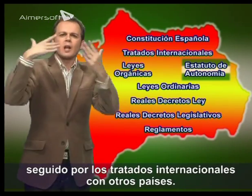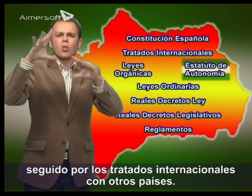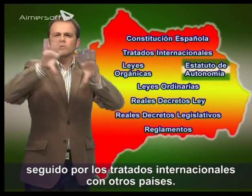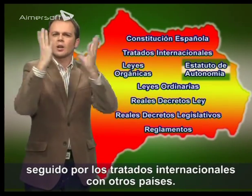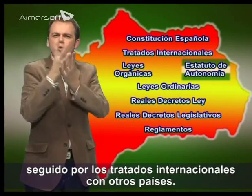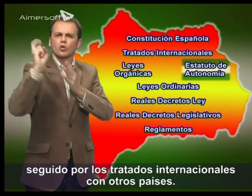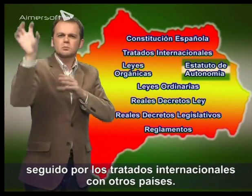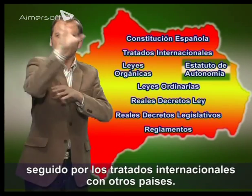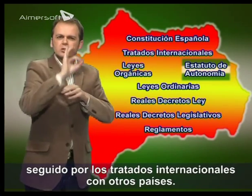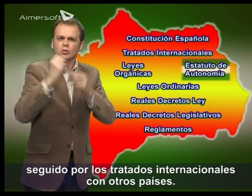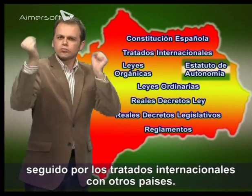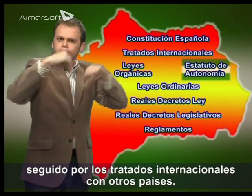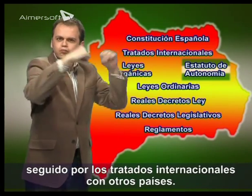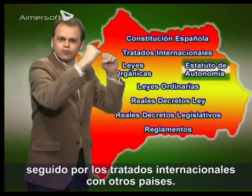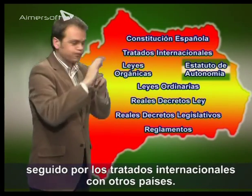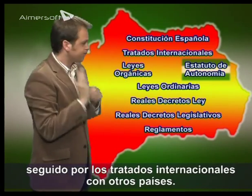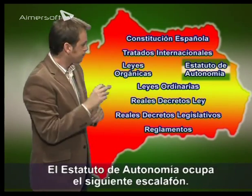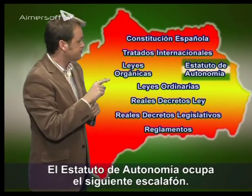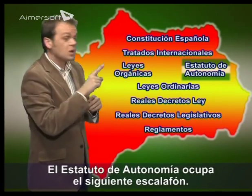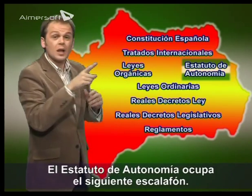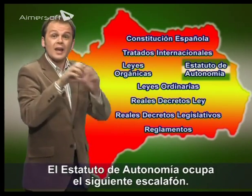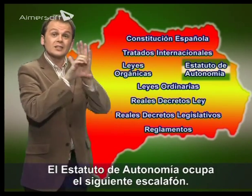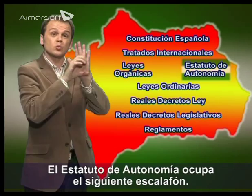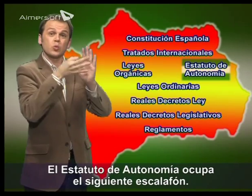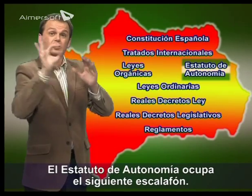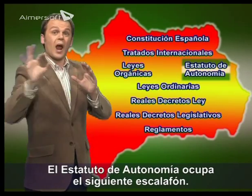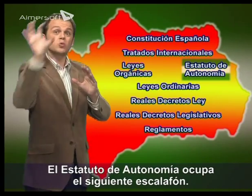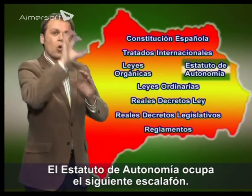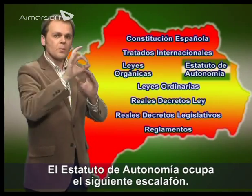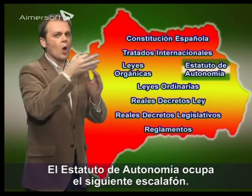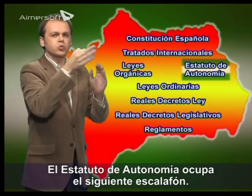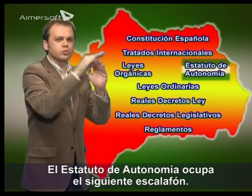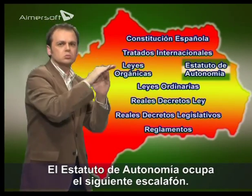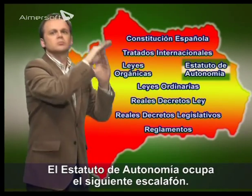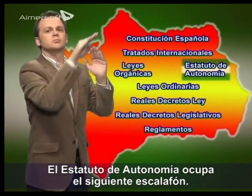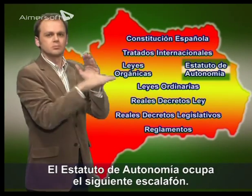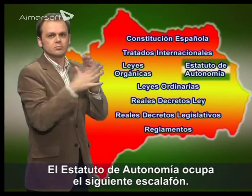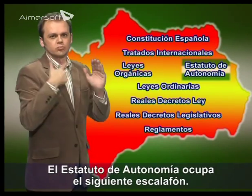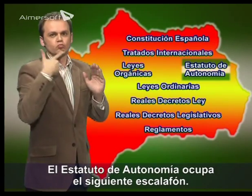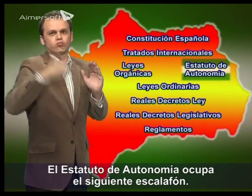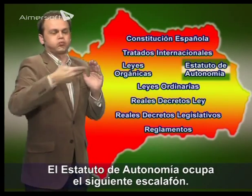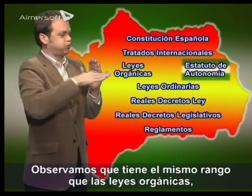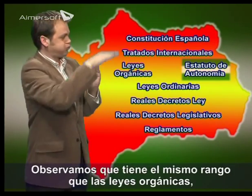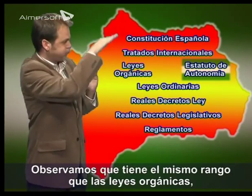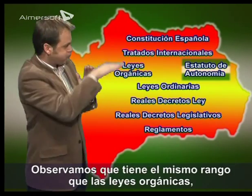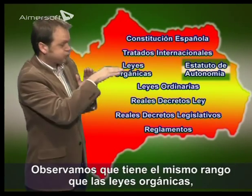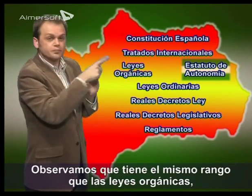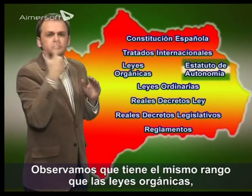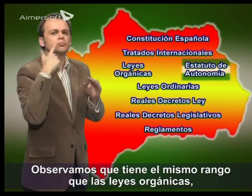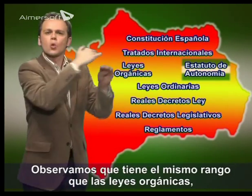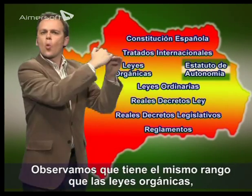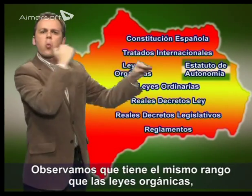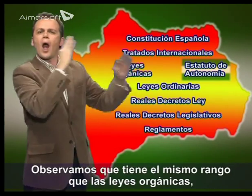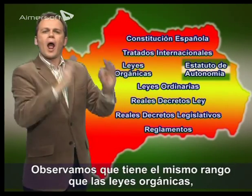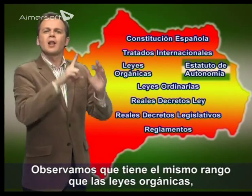tratados internacionales con otros países. El Estatuto de Autonomía ocupa el siguiente escalafón. Observamos